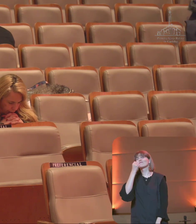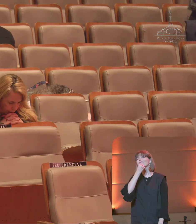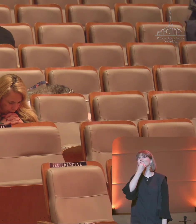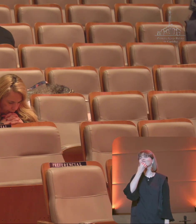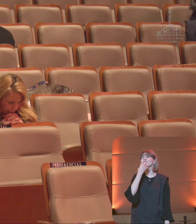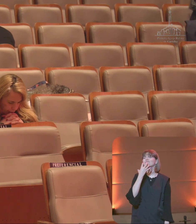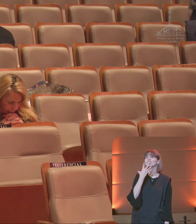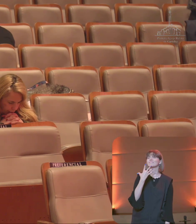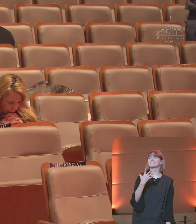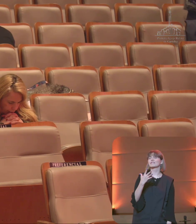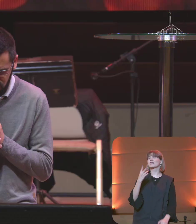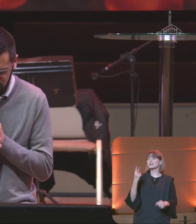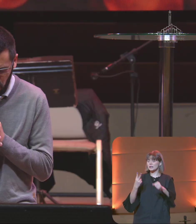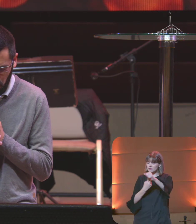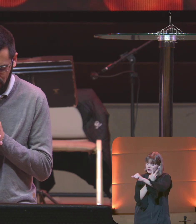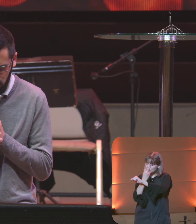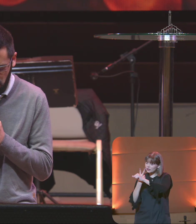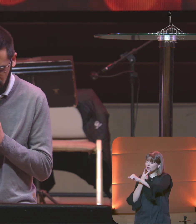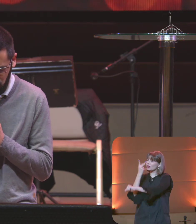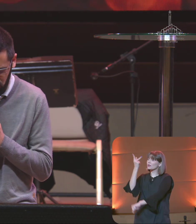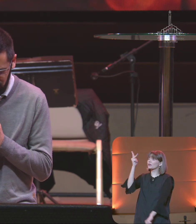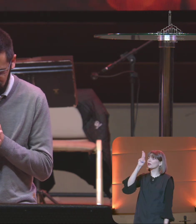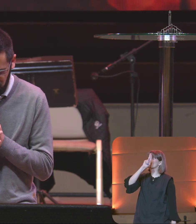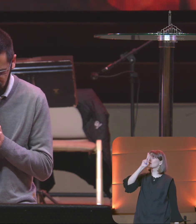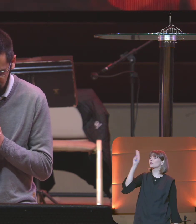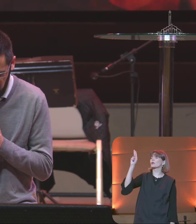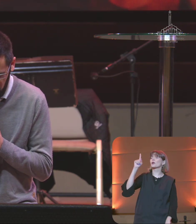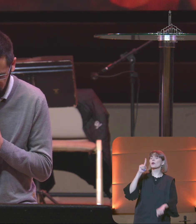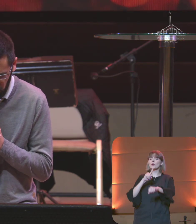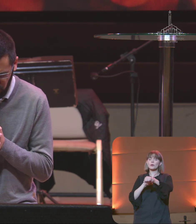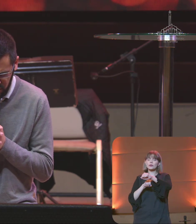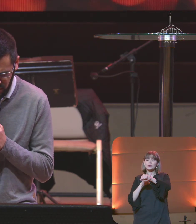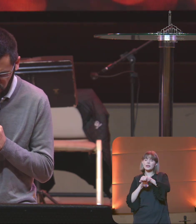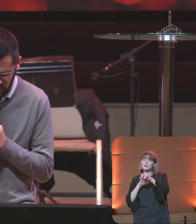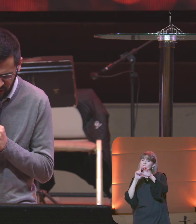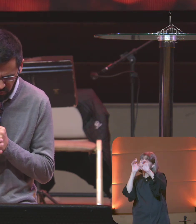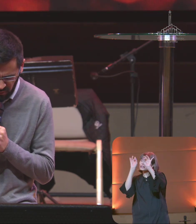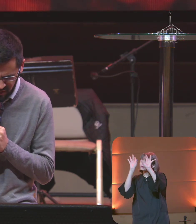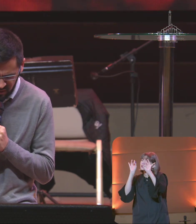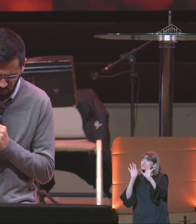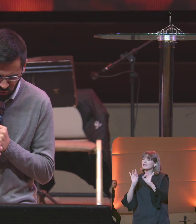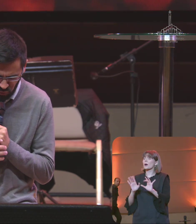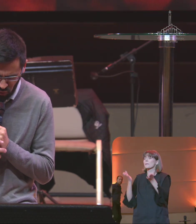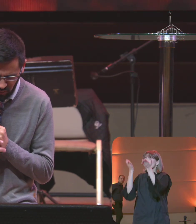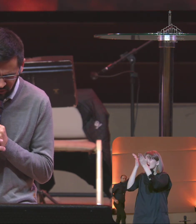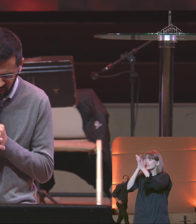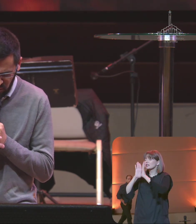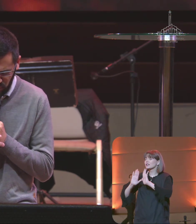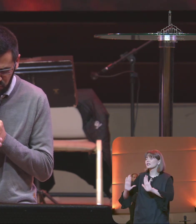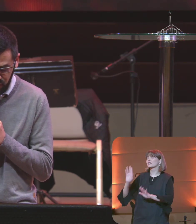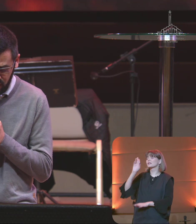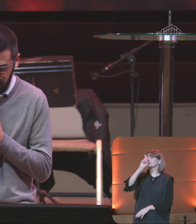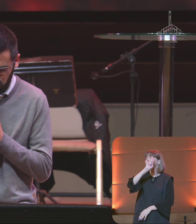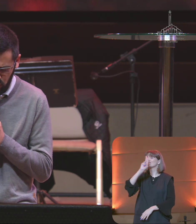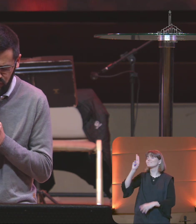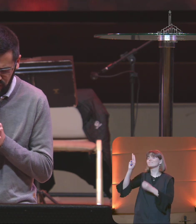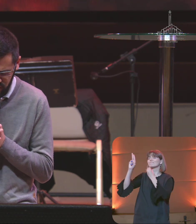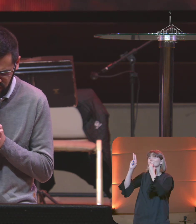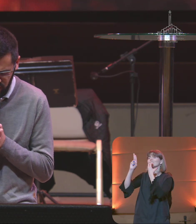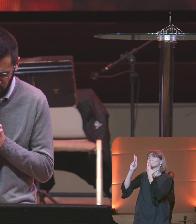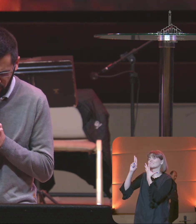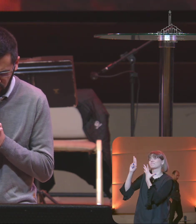podemos ter em te buscar, ó Deus, em separar um momento da nossa semana para te adorar, para bendizer o teu nome, para buscar a